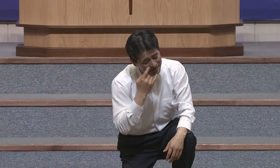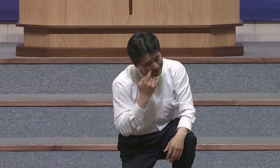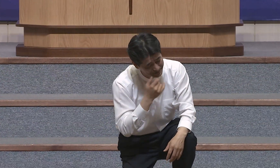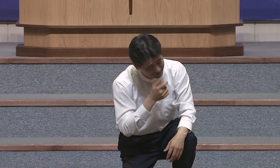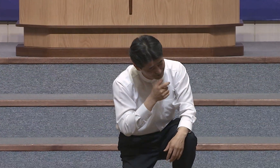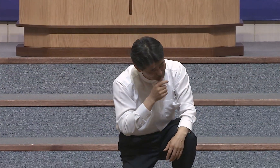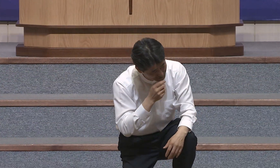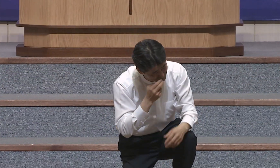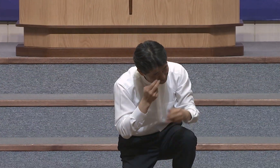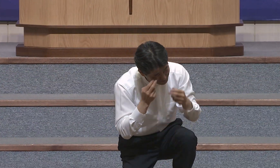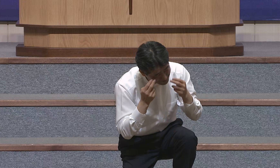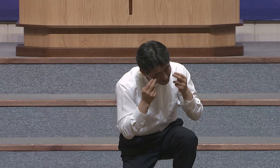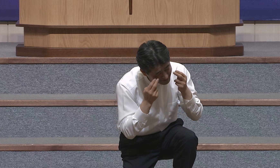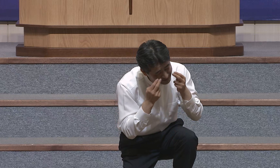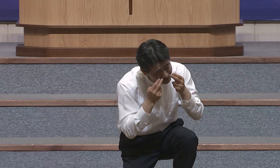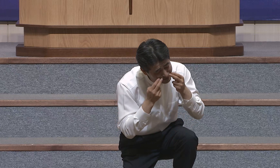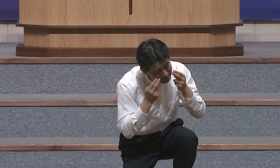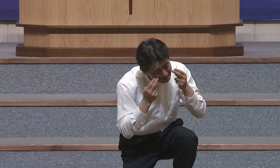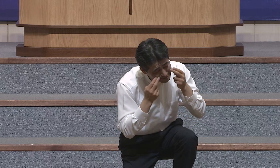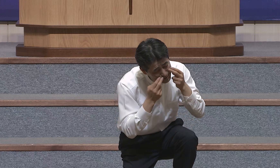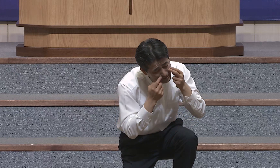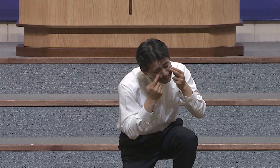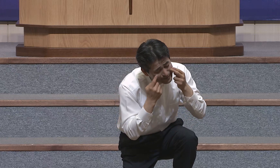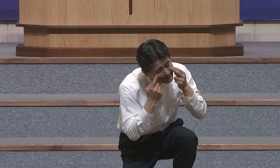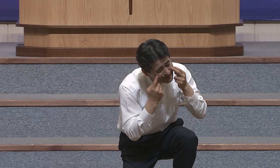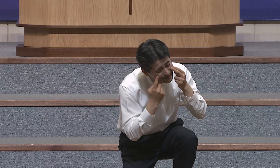그녀의 두 눈엔 눈물이